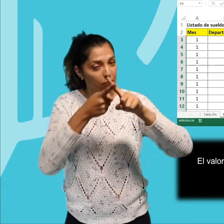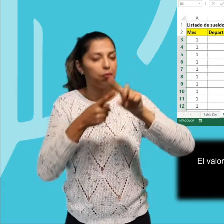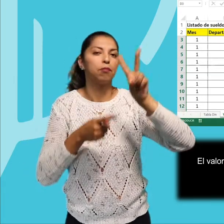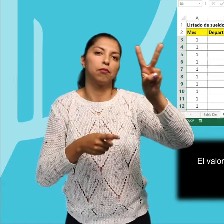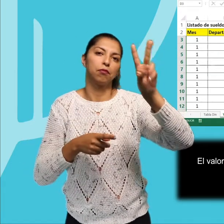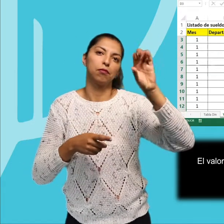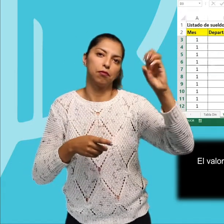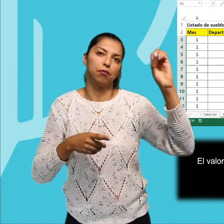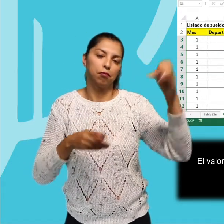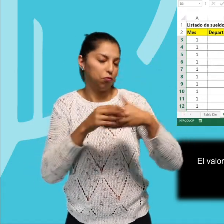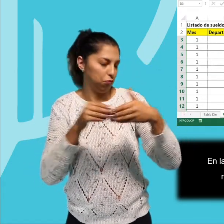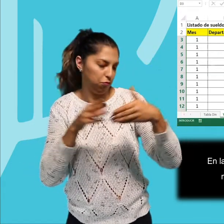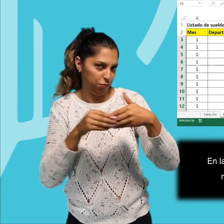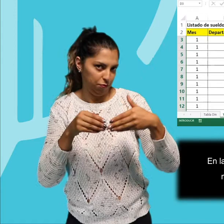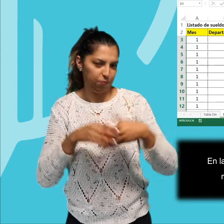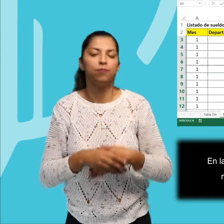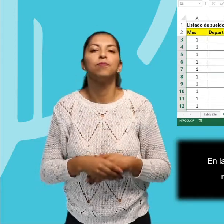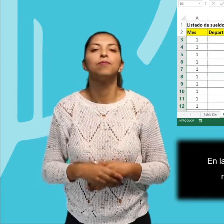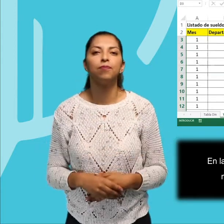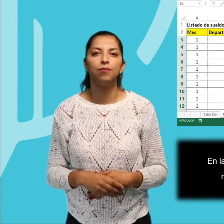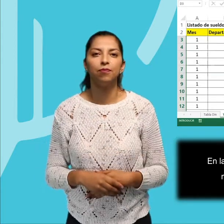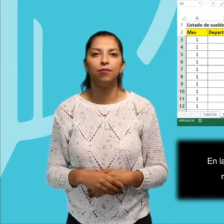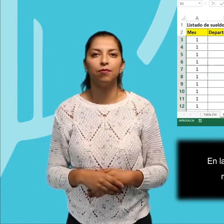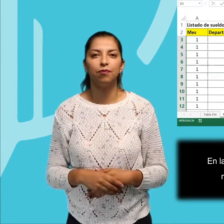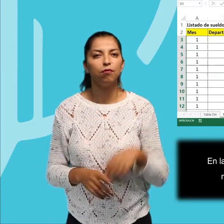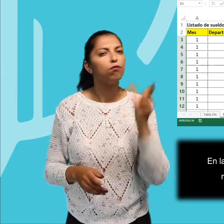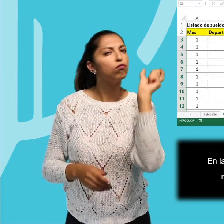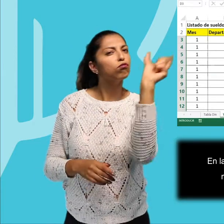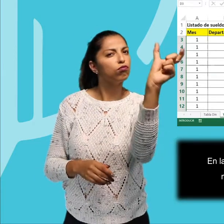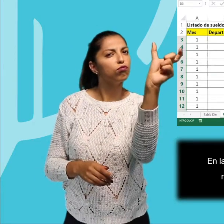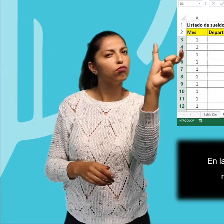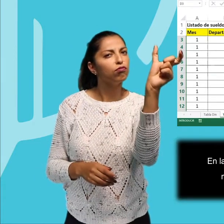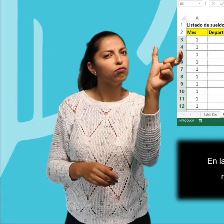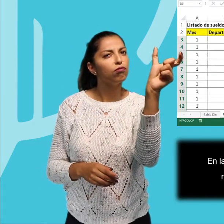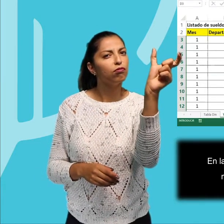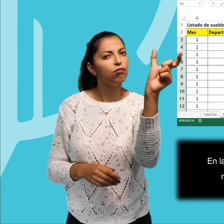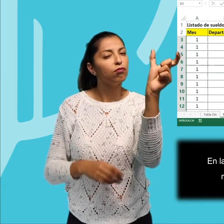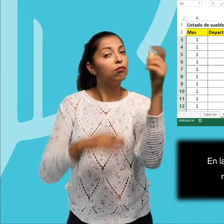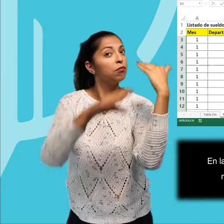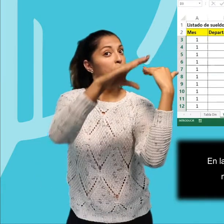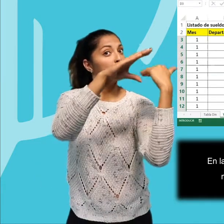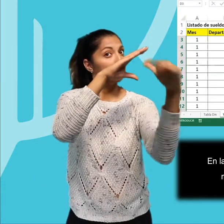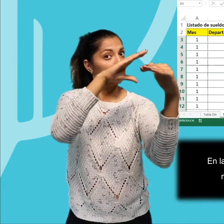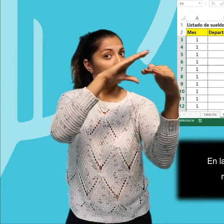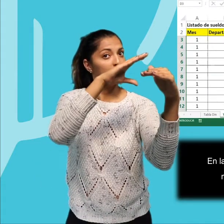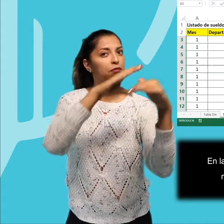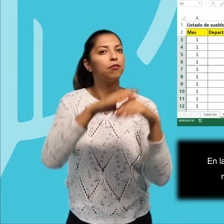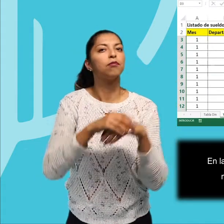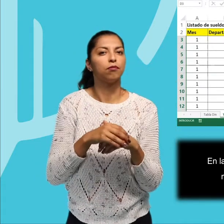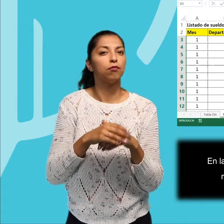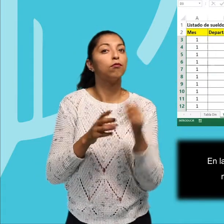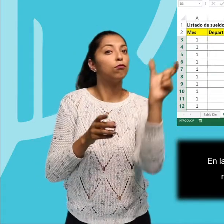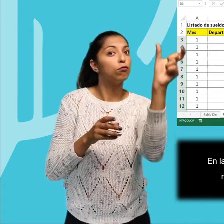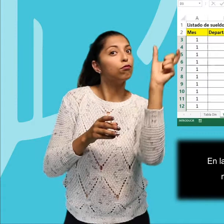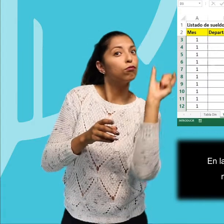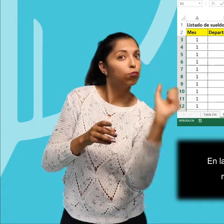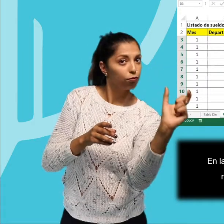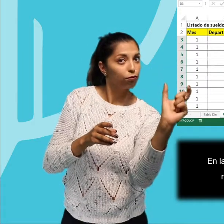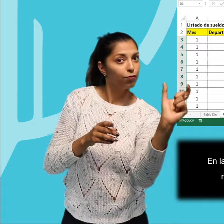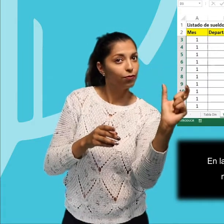dólares. En la pestaña de mensaje de entrada, que corresponde a un